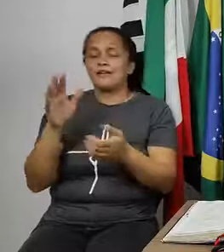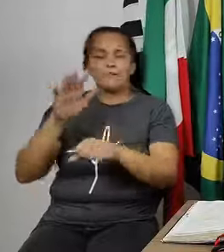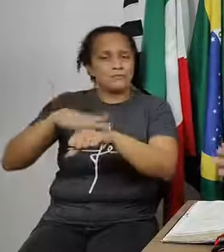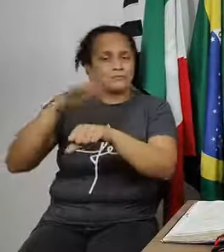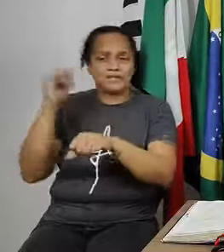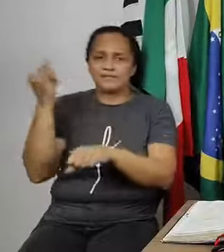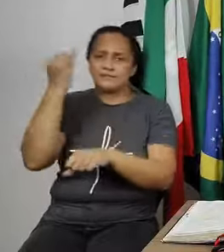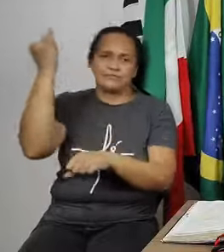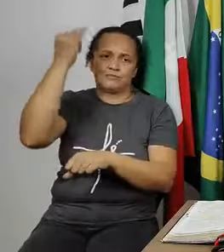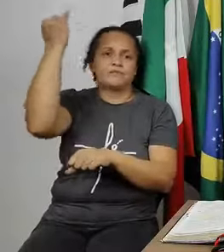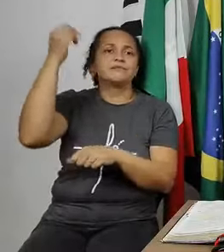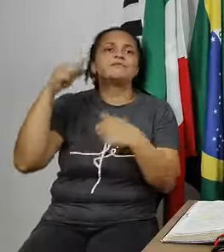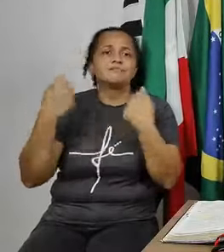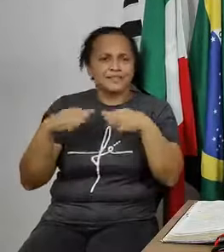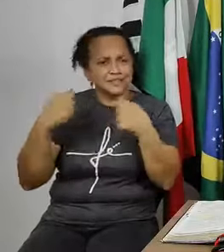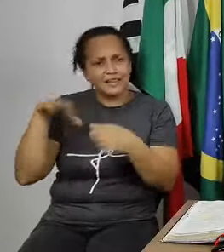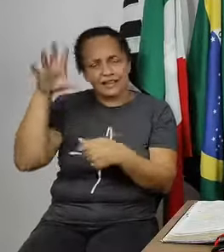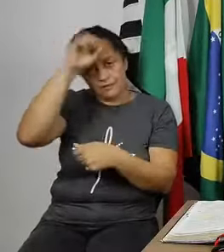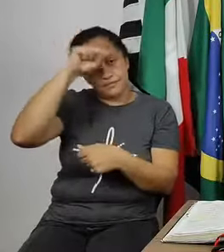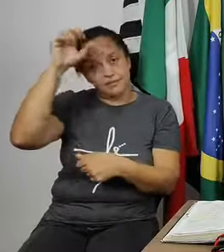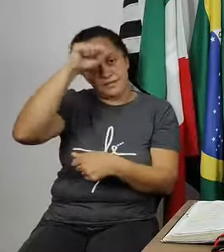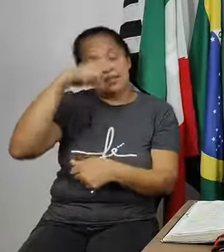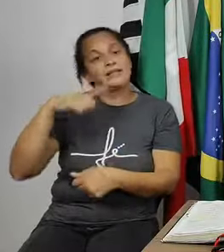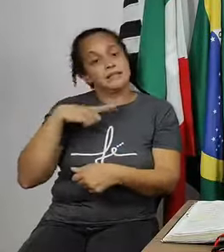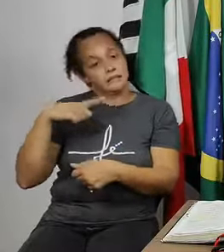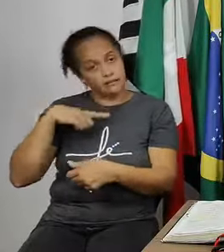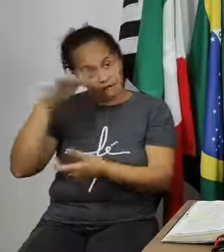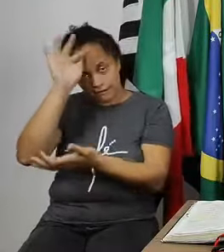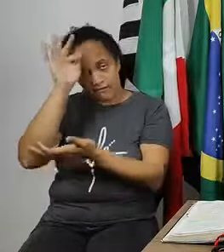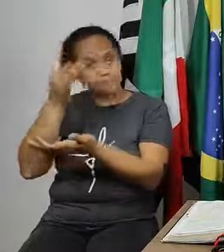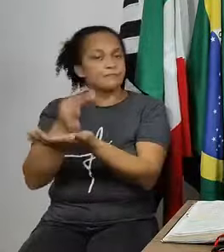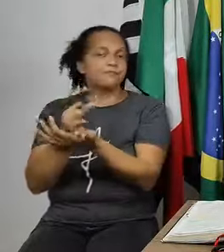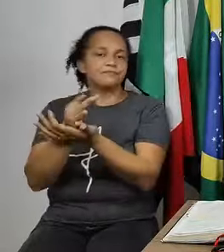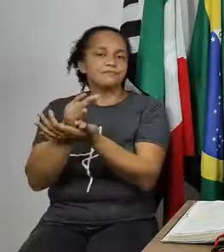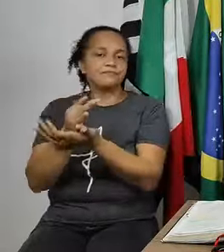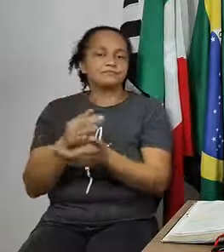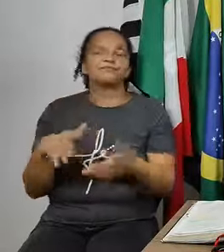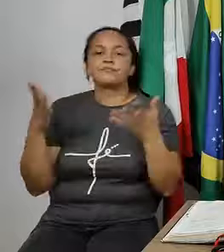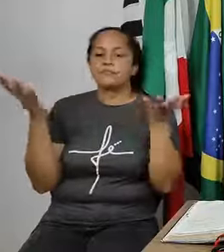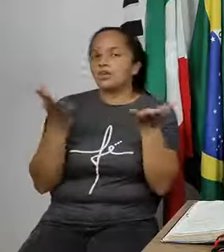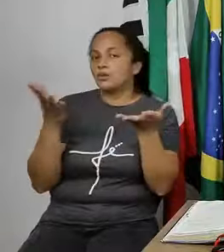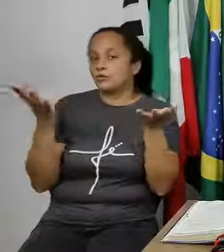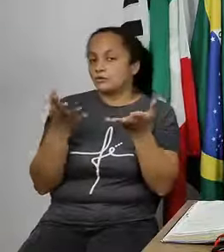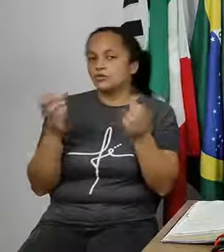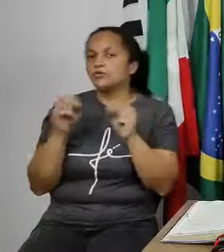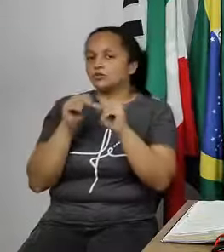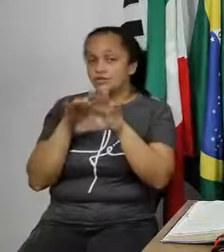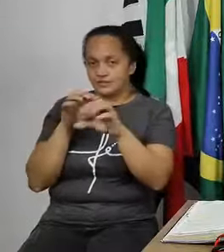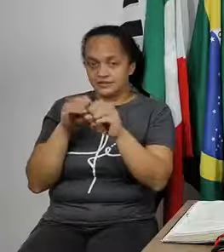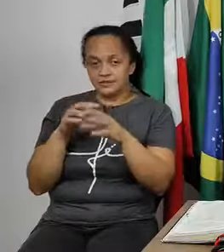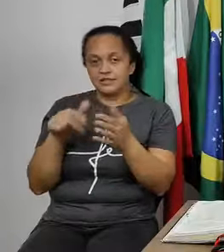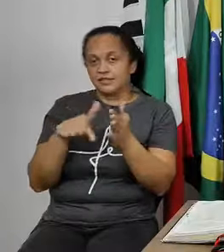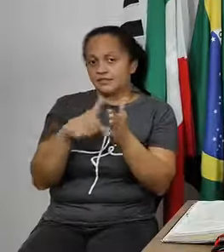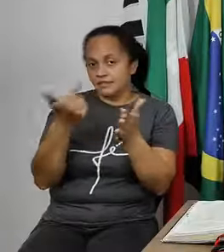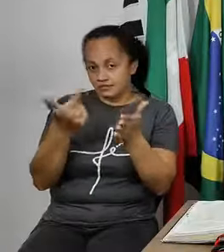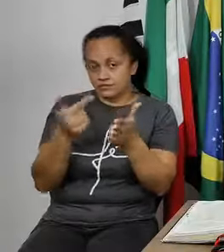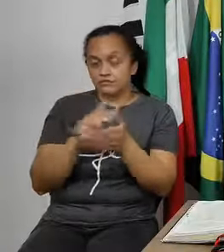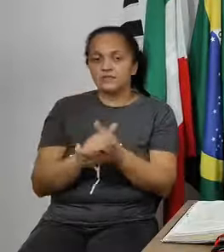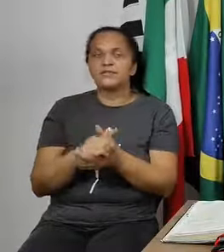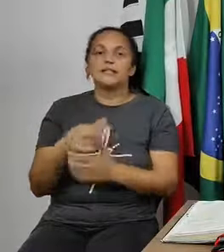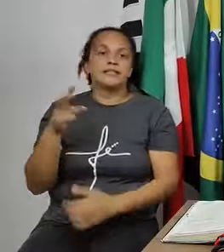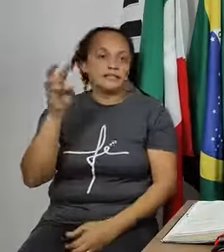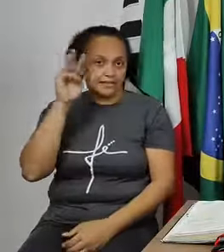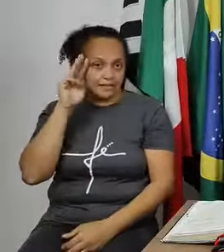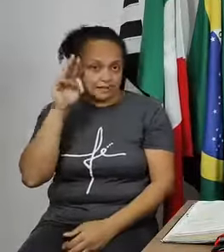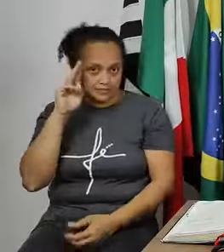mais importante que a fé, né? E hoje nós vamos dar a segunda parte. Vamos recapitular a primeira, que foi terça